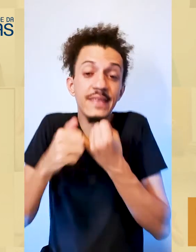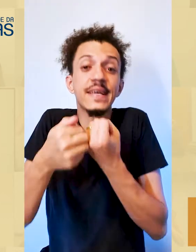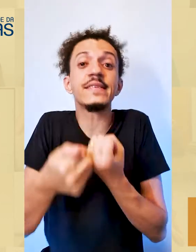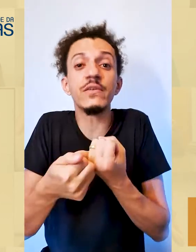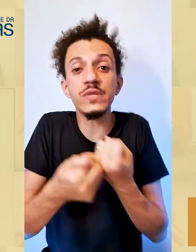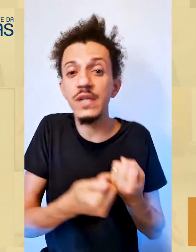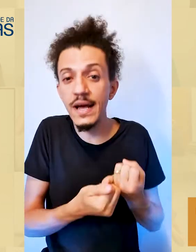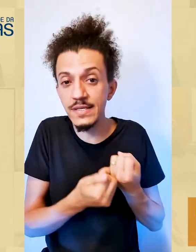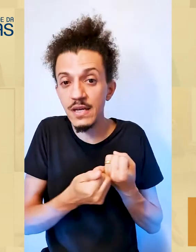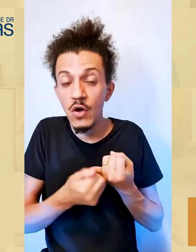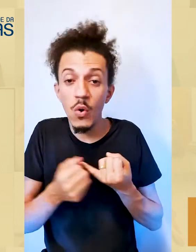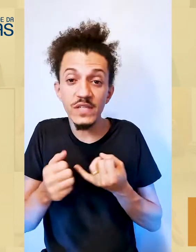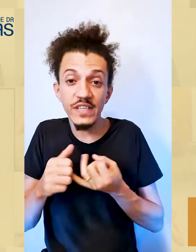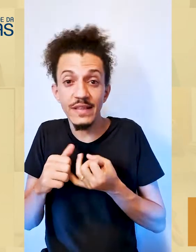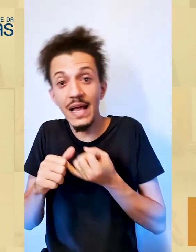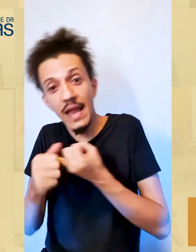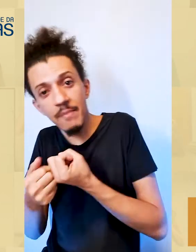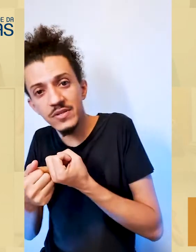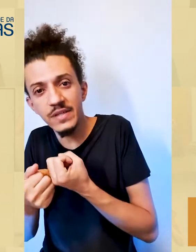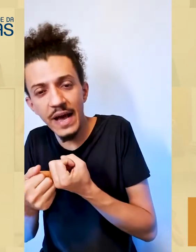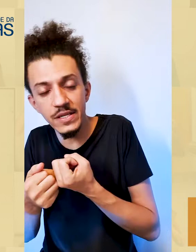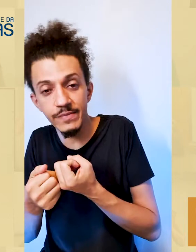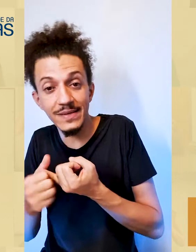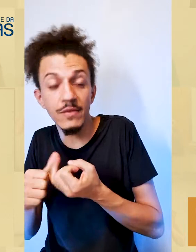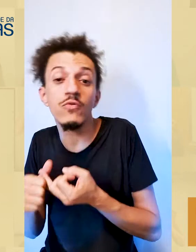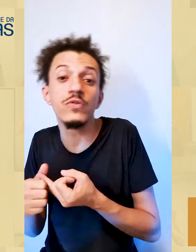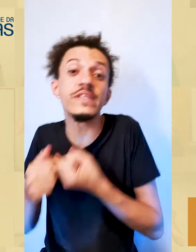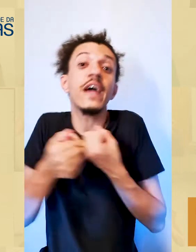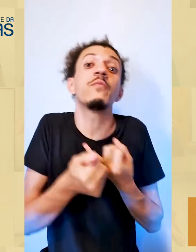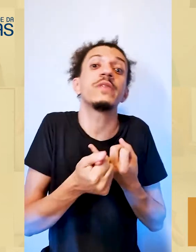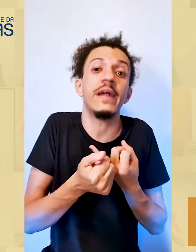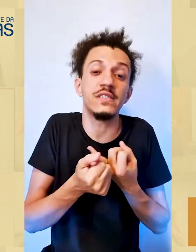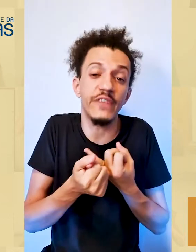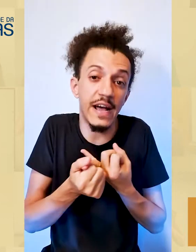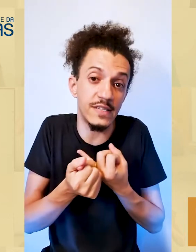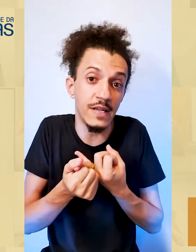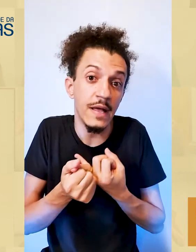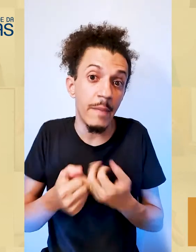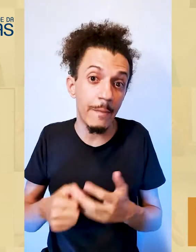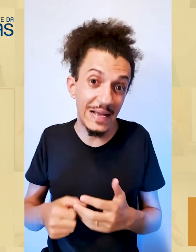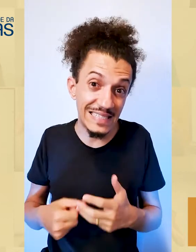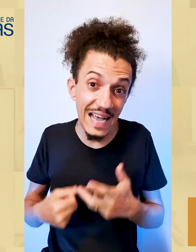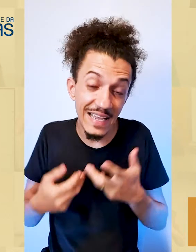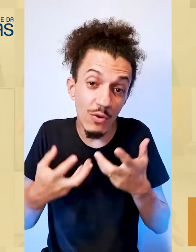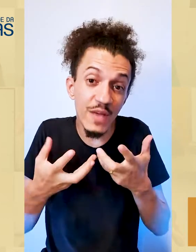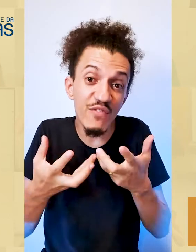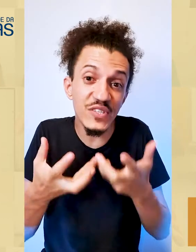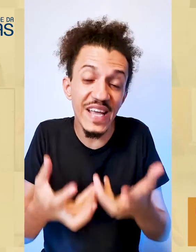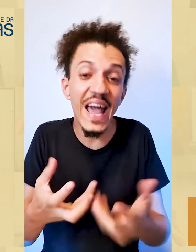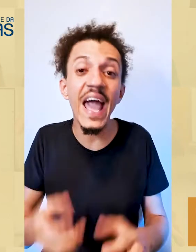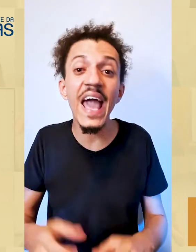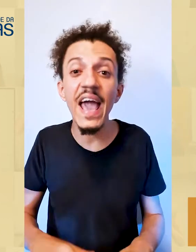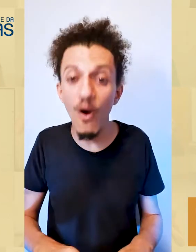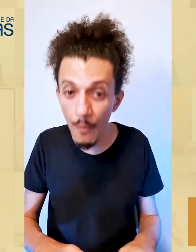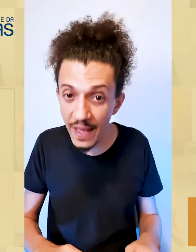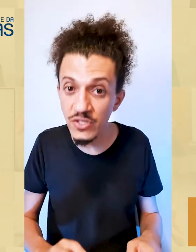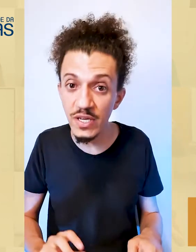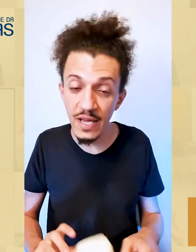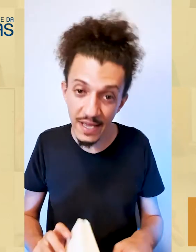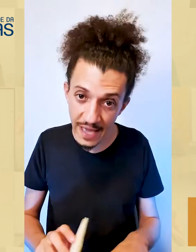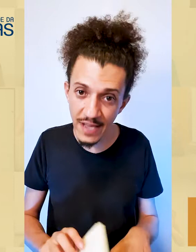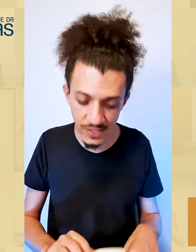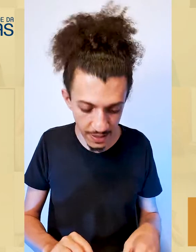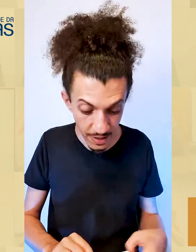acaba esquecendo os sinais, ou às vezes você até lembra os sinais, mas não consegue montar as frases para passar aquilo que você